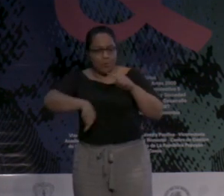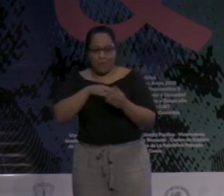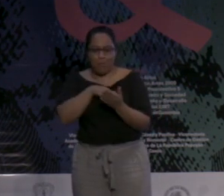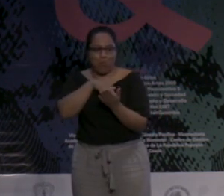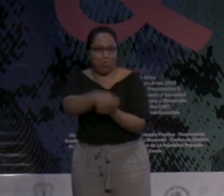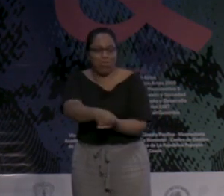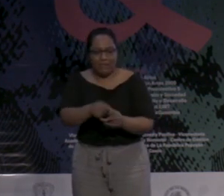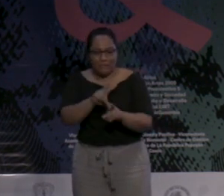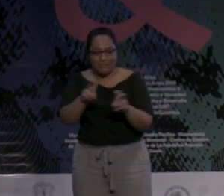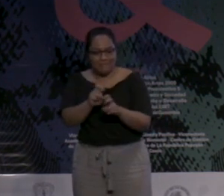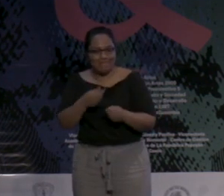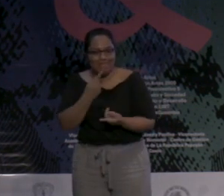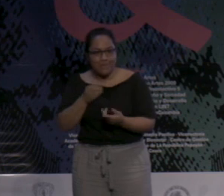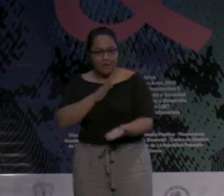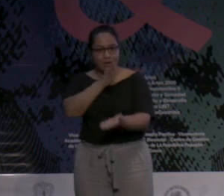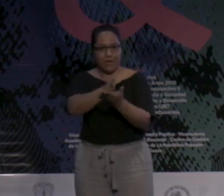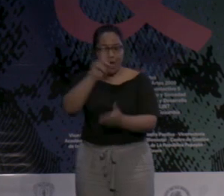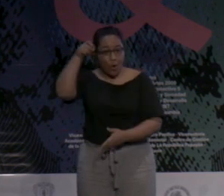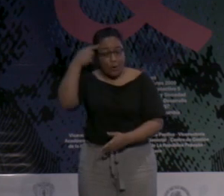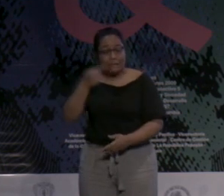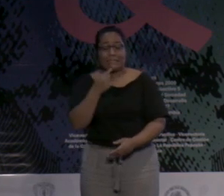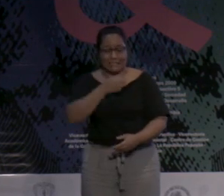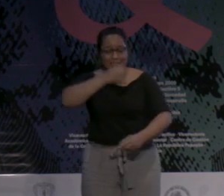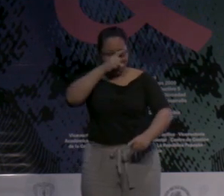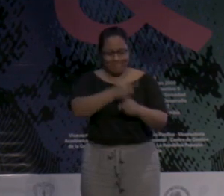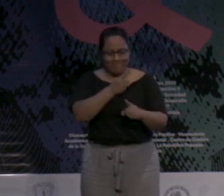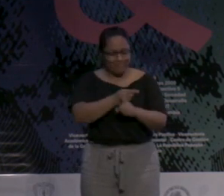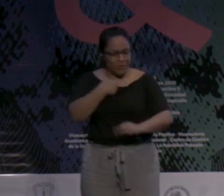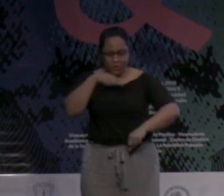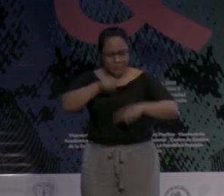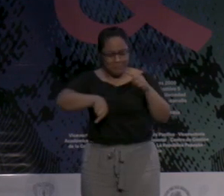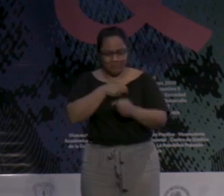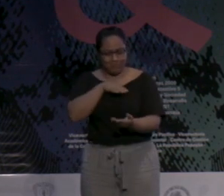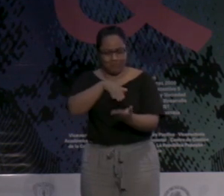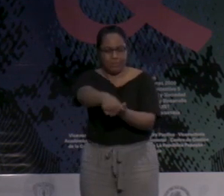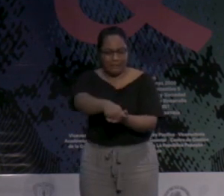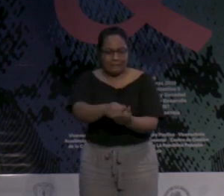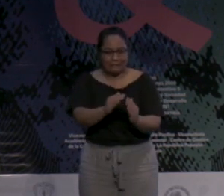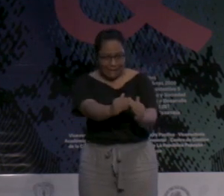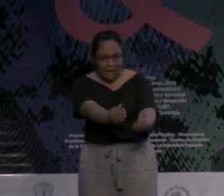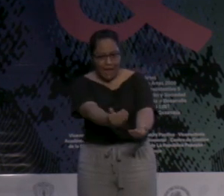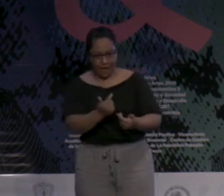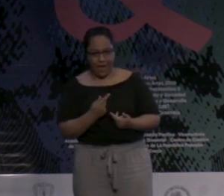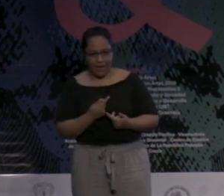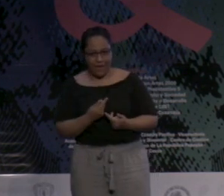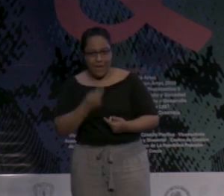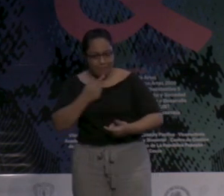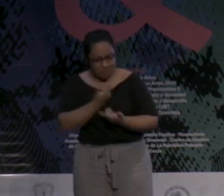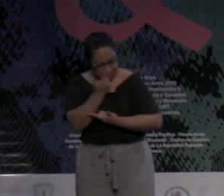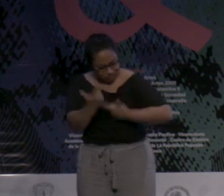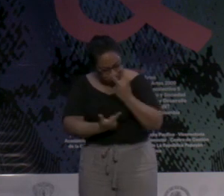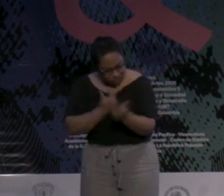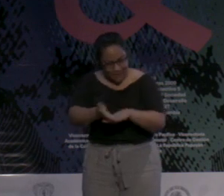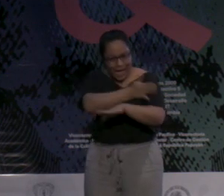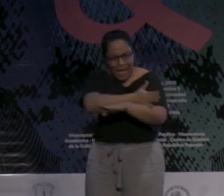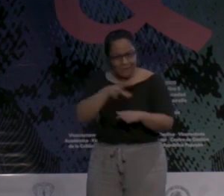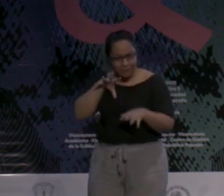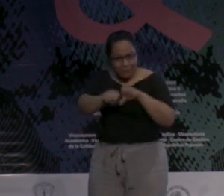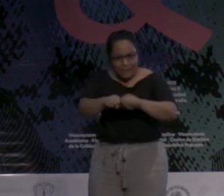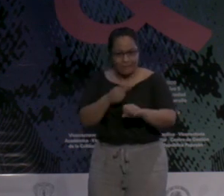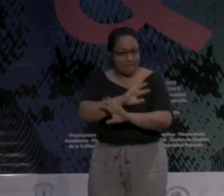Si lograban llegar ante el gobierno a decir fracasamos, tenían una casa, pero si habían luchado y habían logrado algo antes, ya no